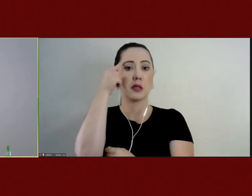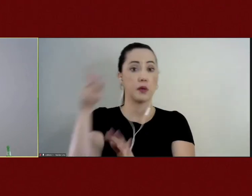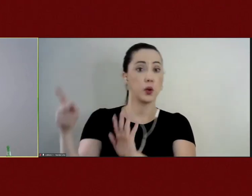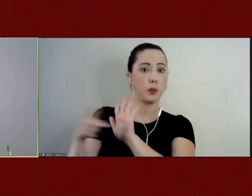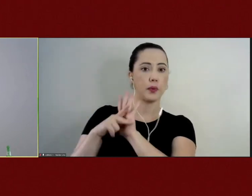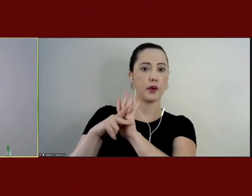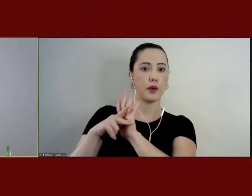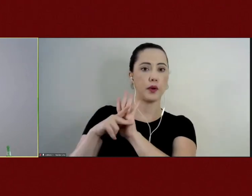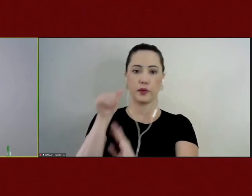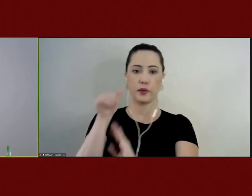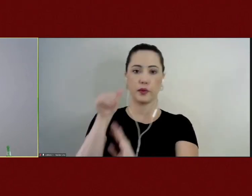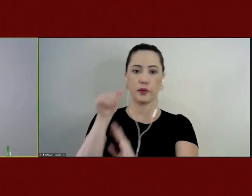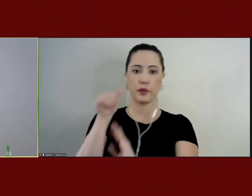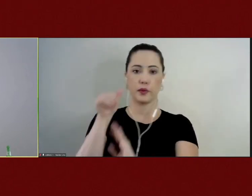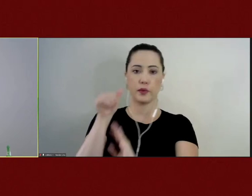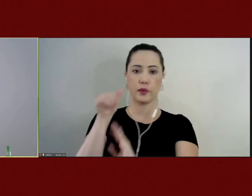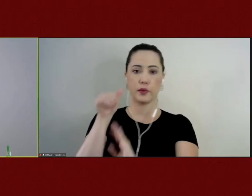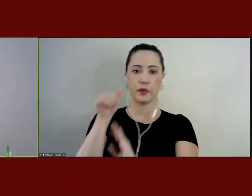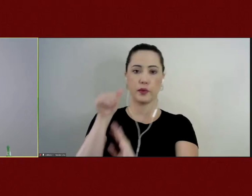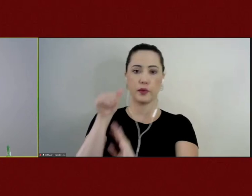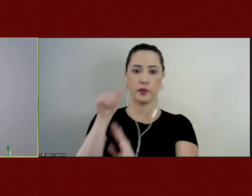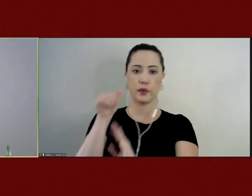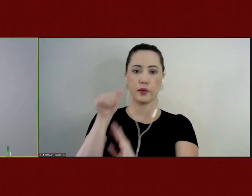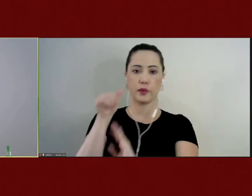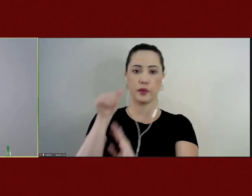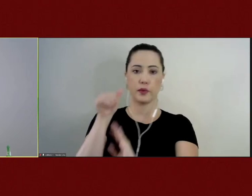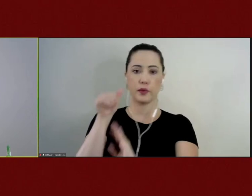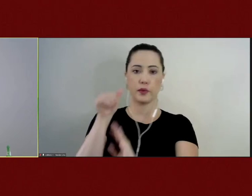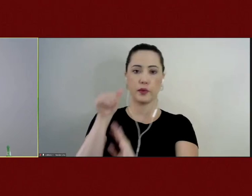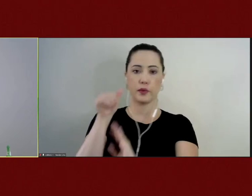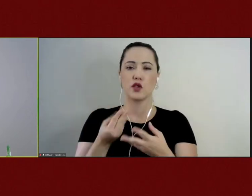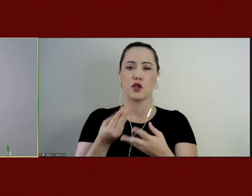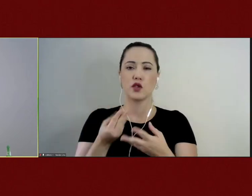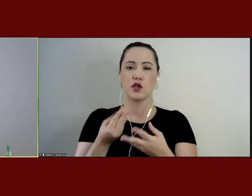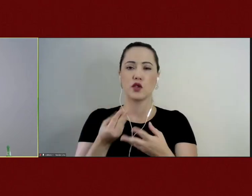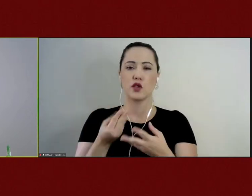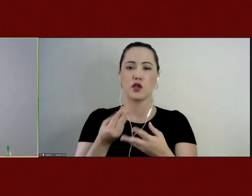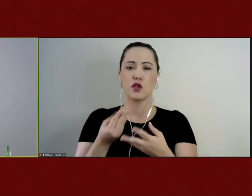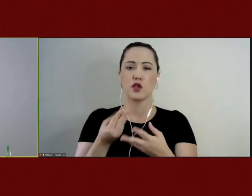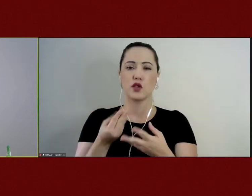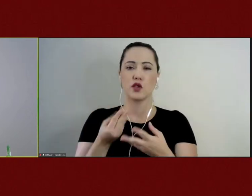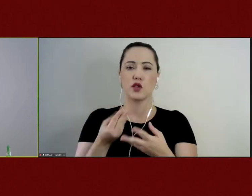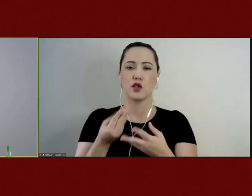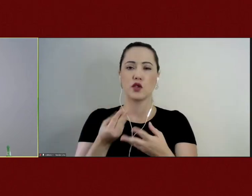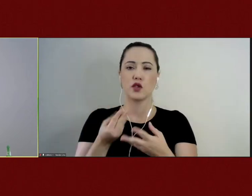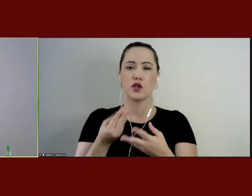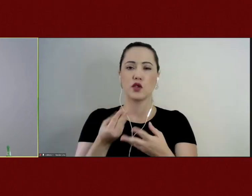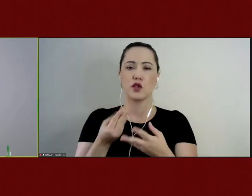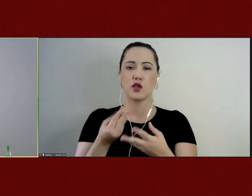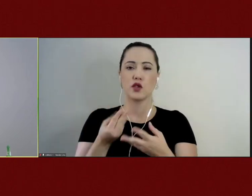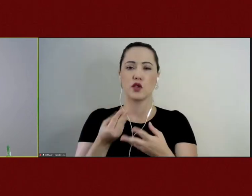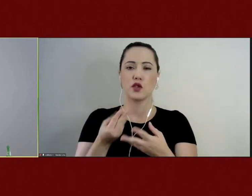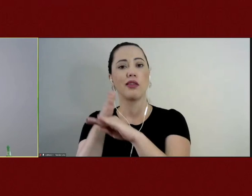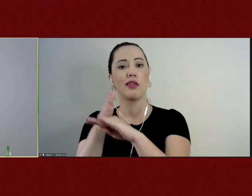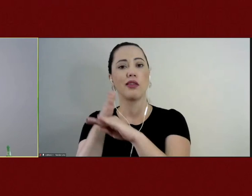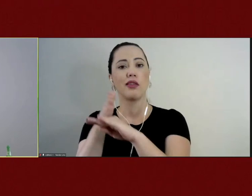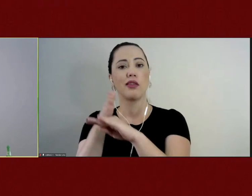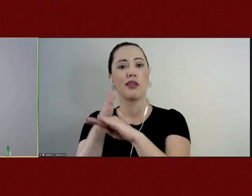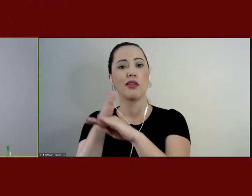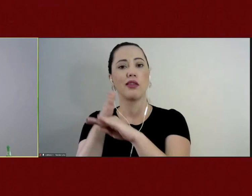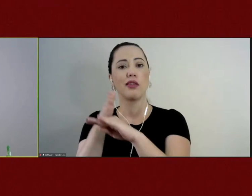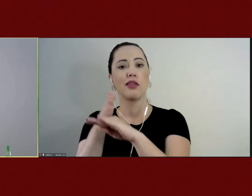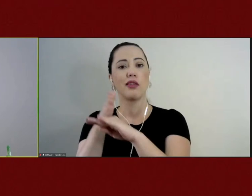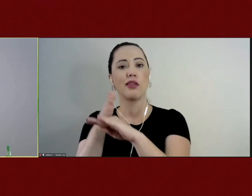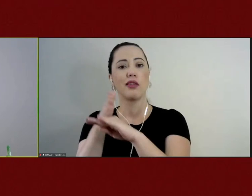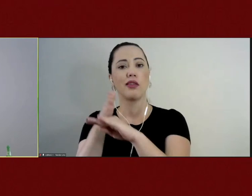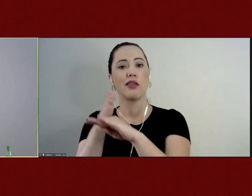poder adicionar a nossa parcela de sensibilidade a esse mundo em que a gente vive. Então, aqui a minha